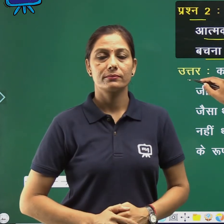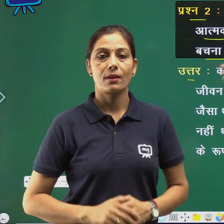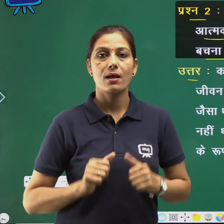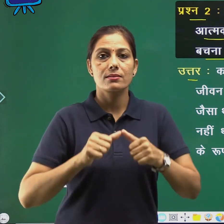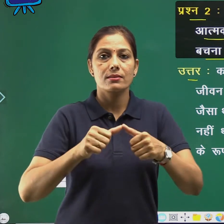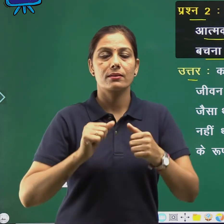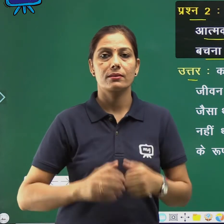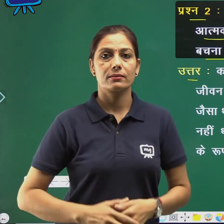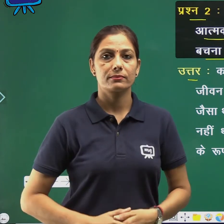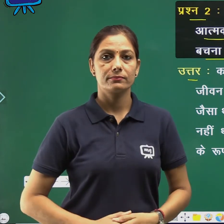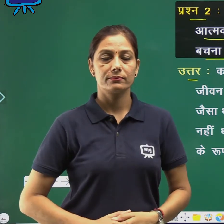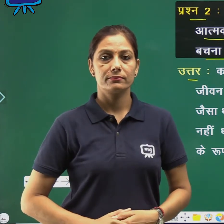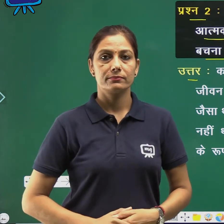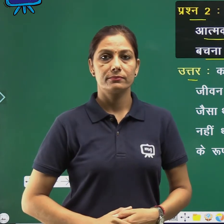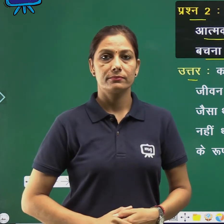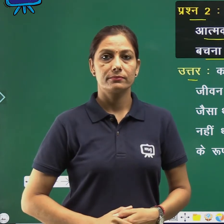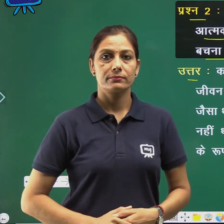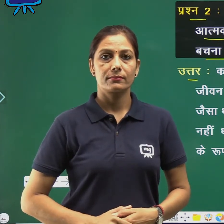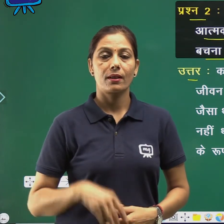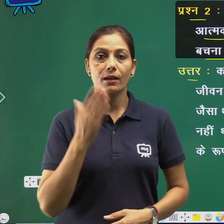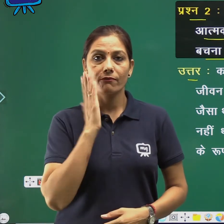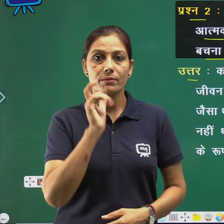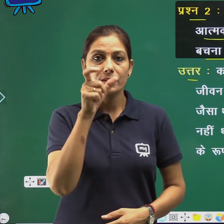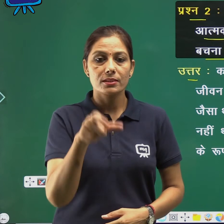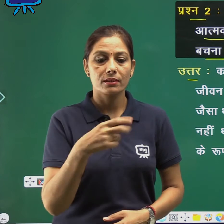उत्तर है, कवि के अनुसार